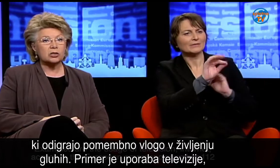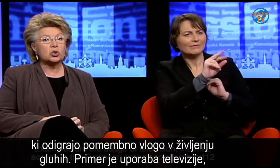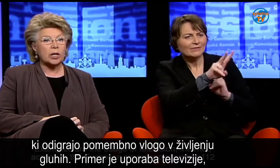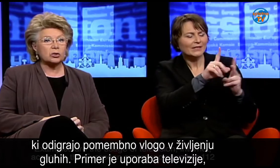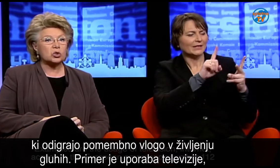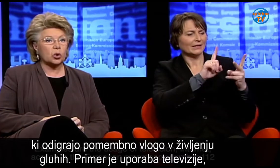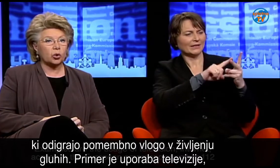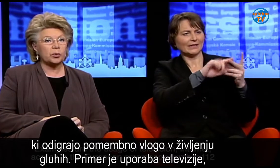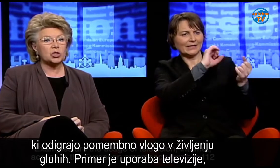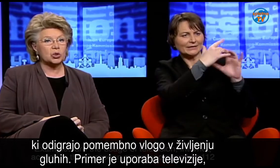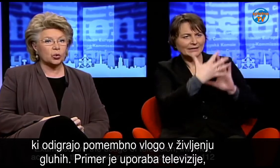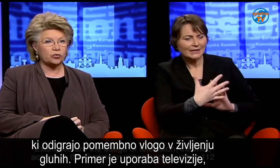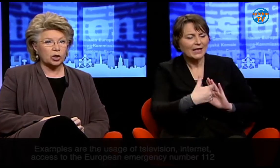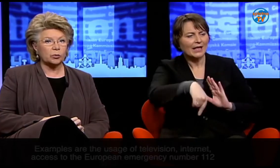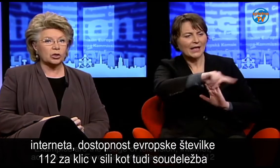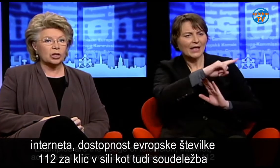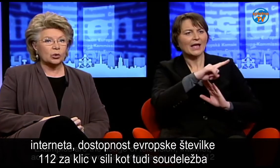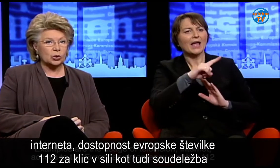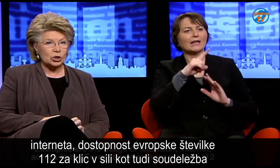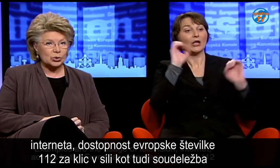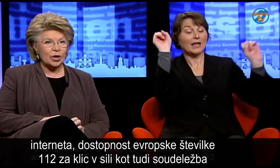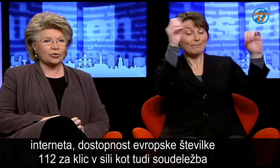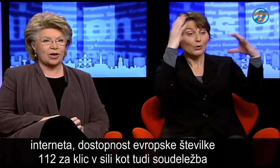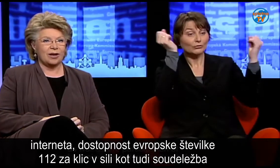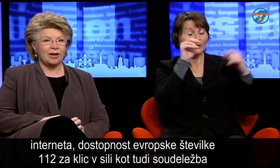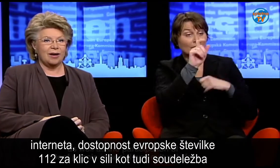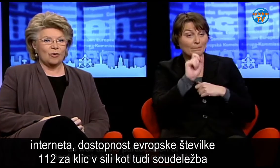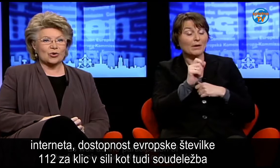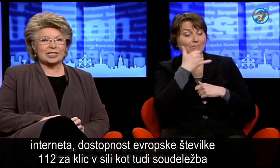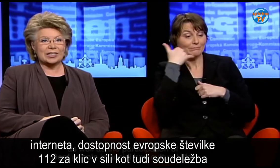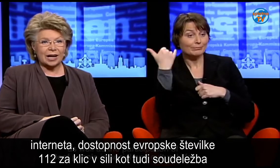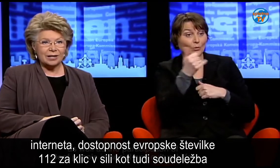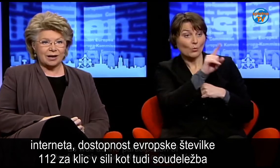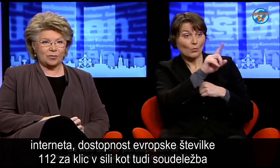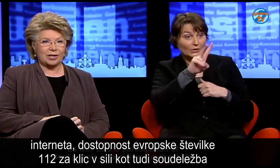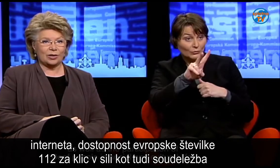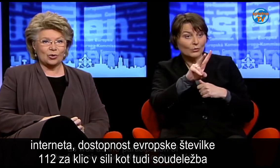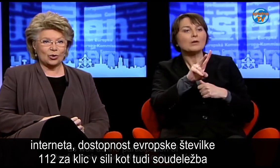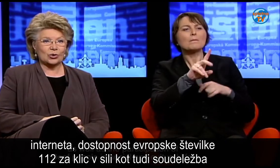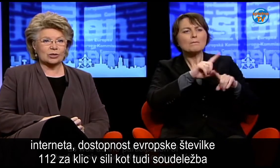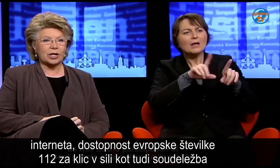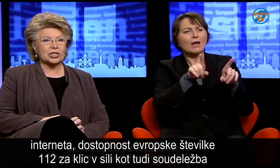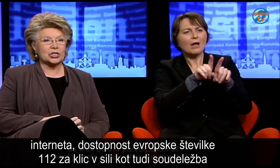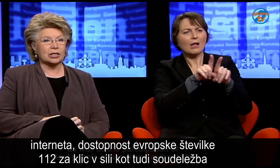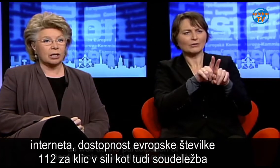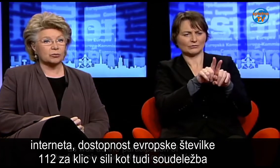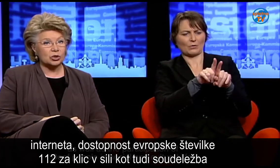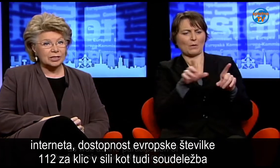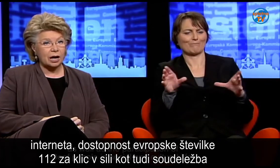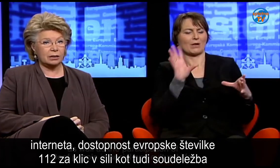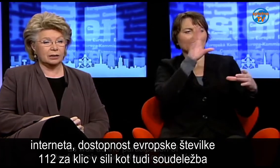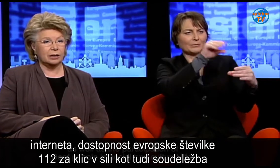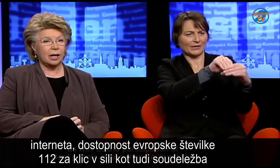Internet, Zugang zur europäischen Notfallnummer 112. Und die Teilnahme der gehörlosen Menschen